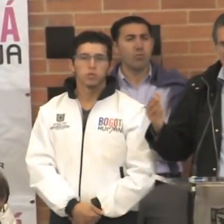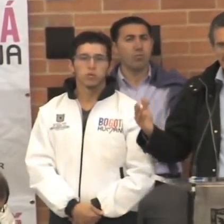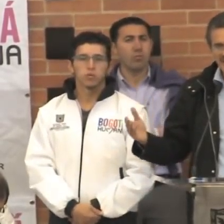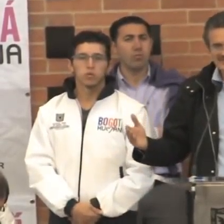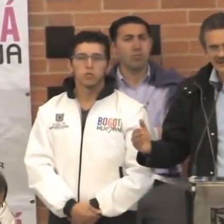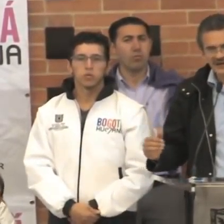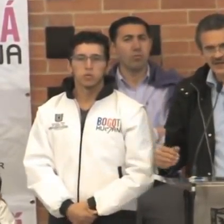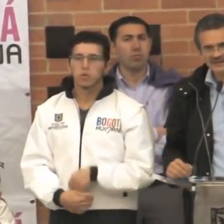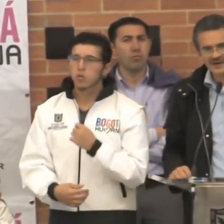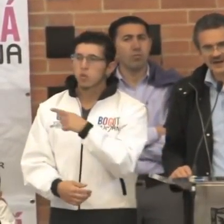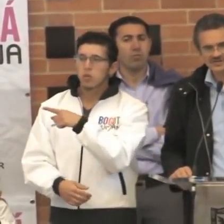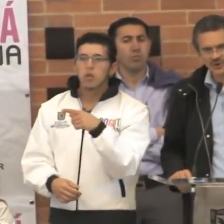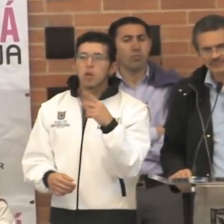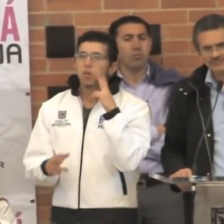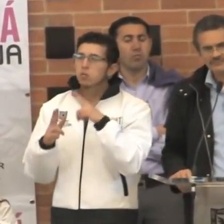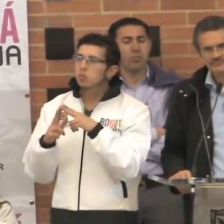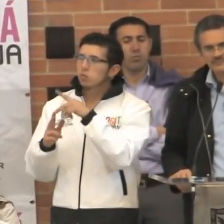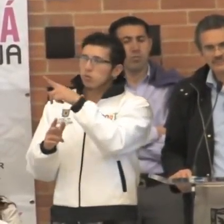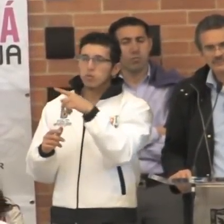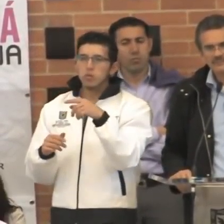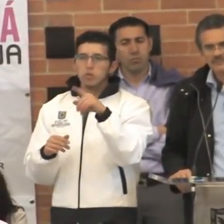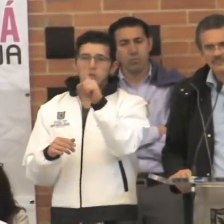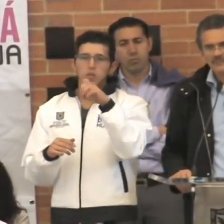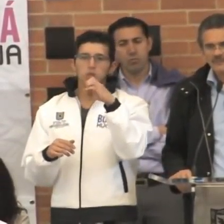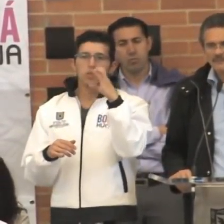las intervenciones de la Secretaría de Integración